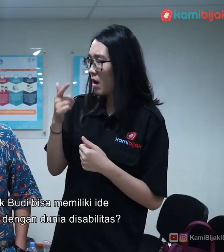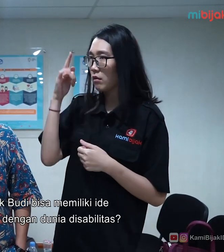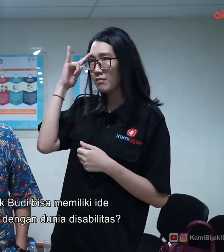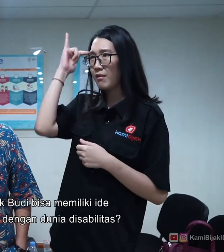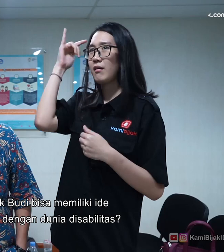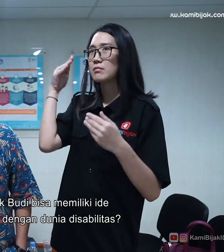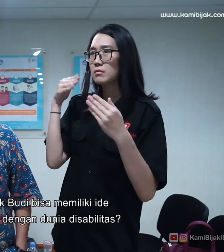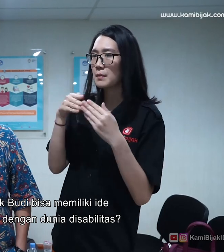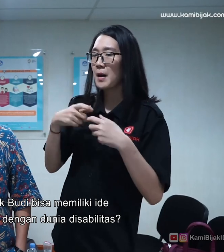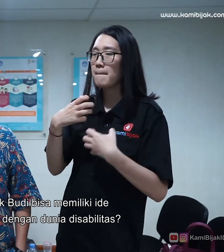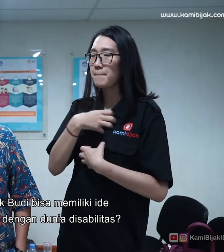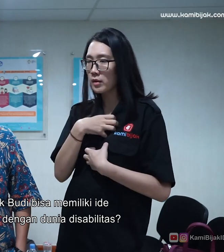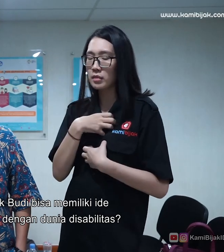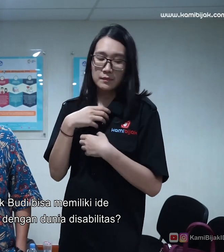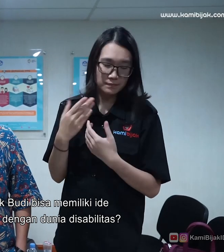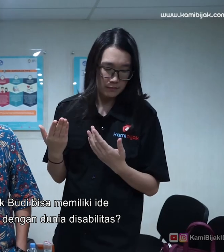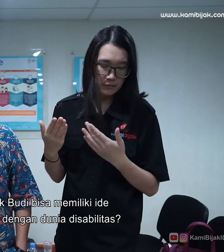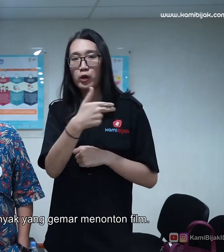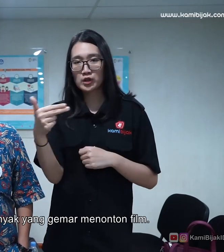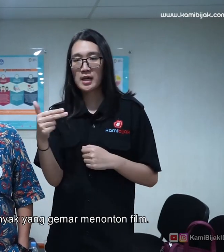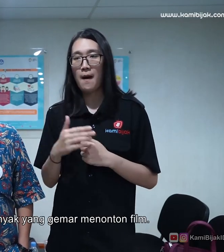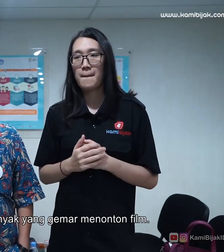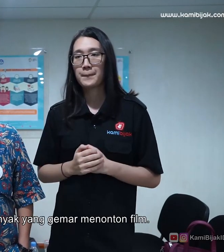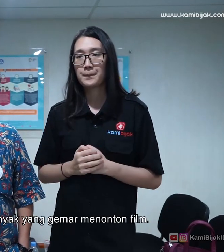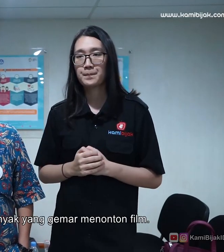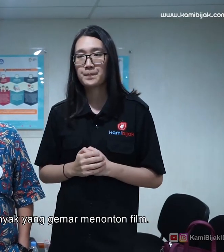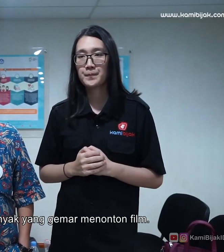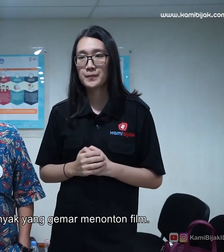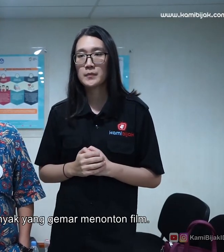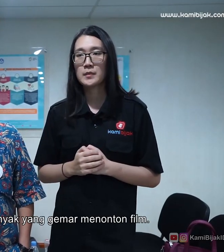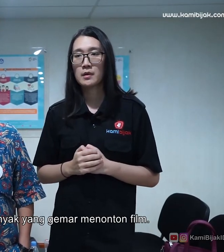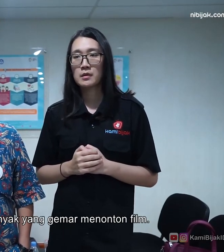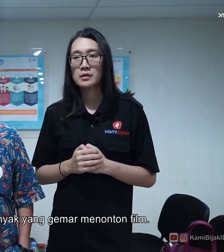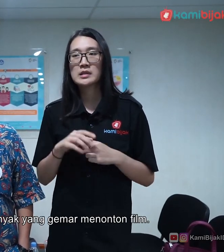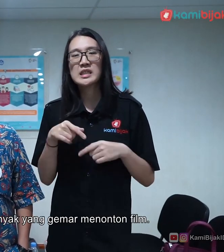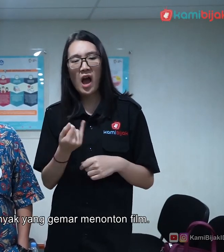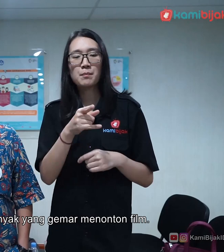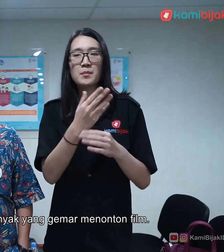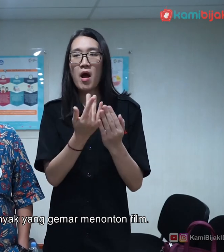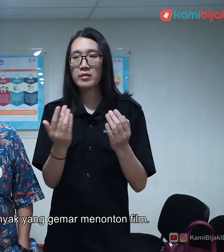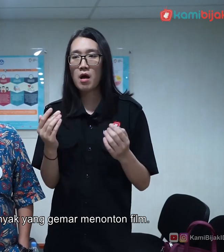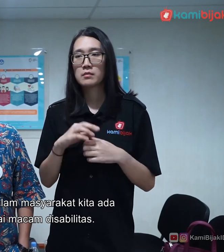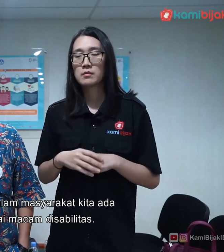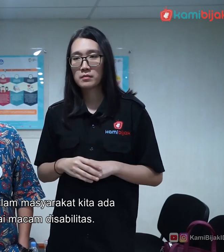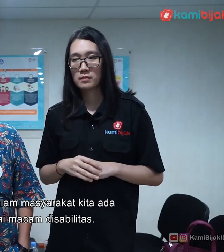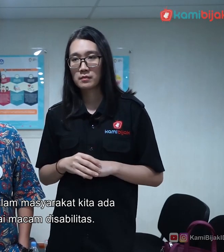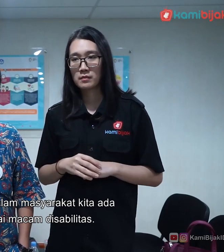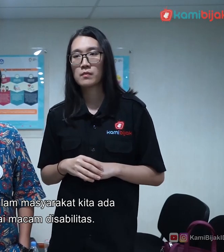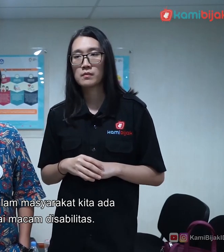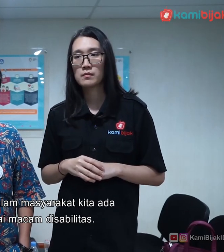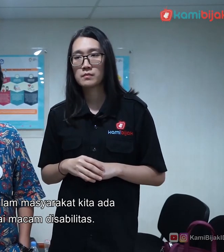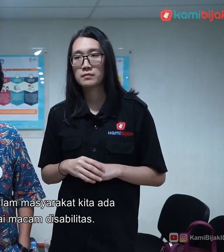Kenapa Pak Budi bisa memiliki ide untuk tertarik? Kami mengajak hanya teman netra menonton film.